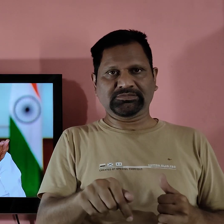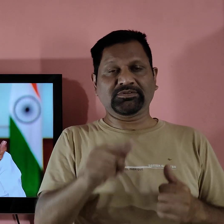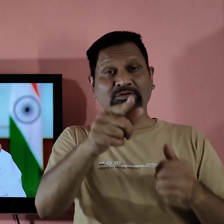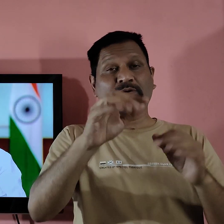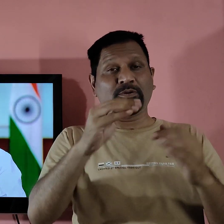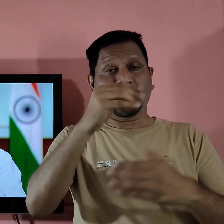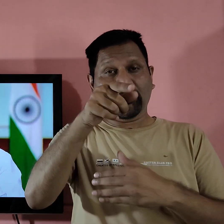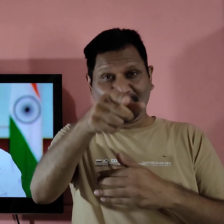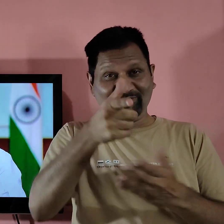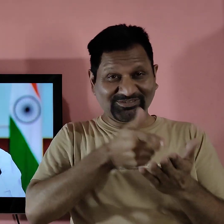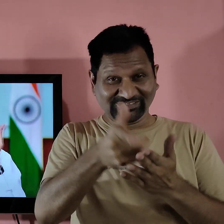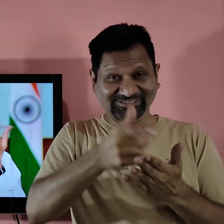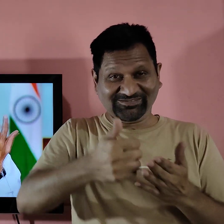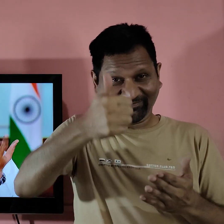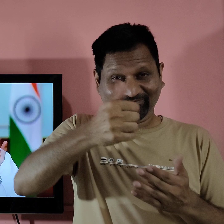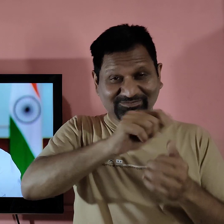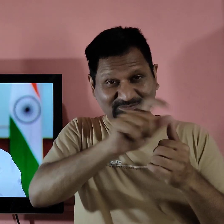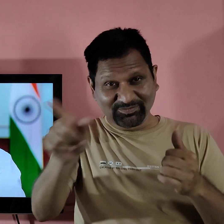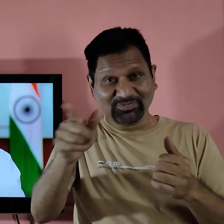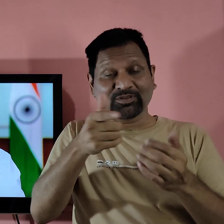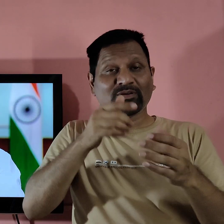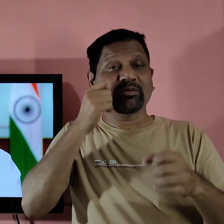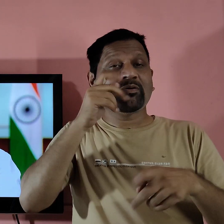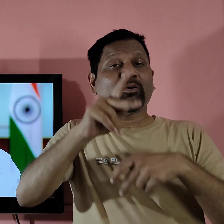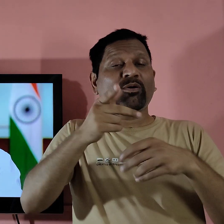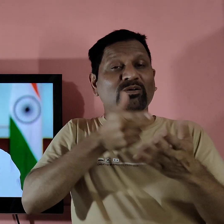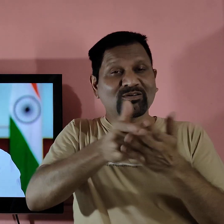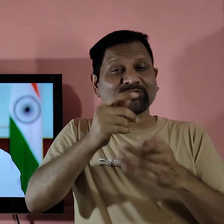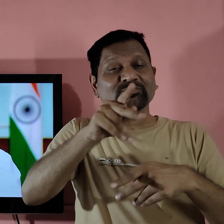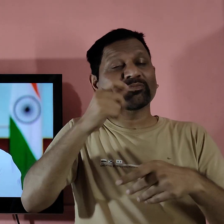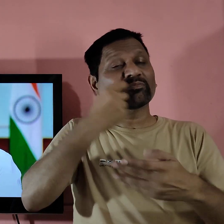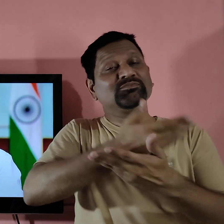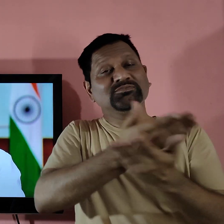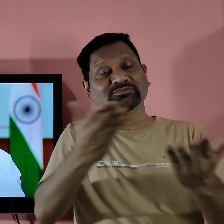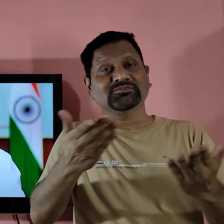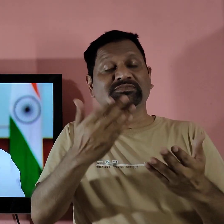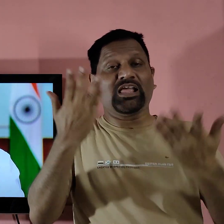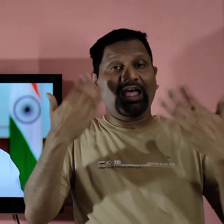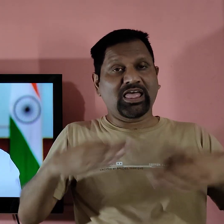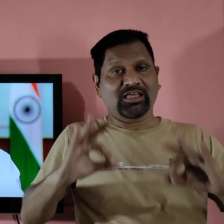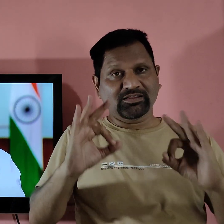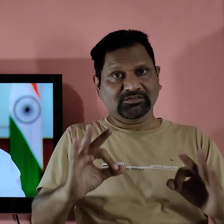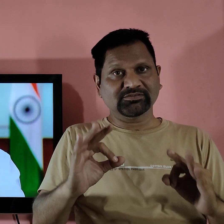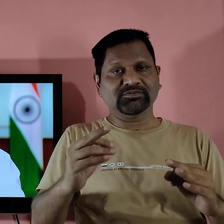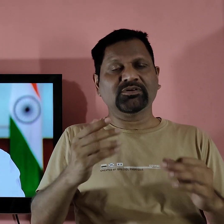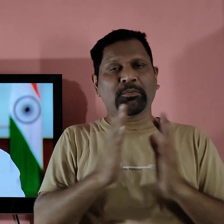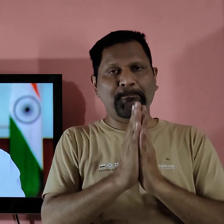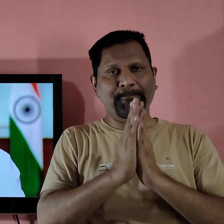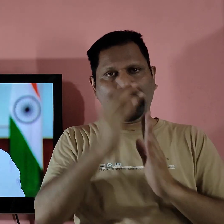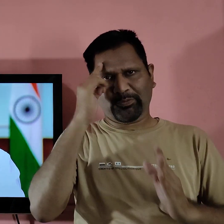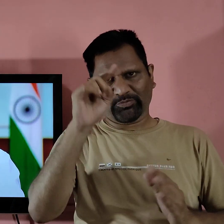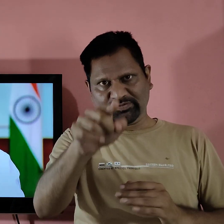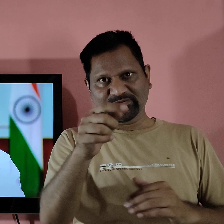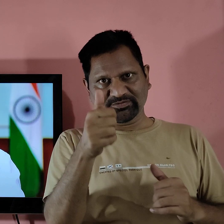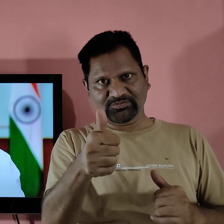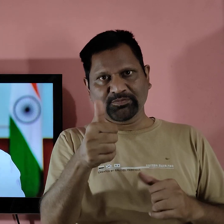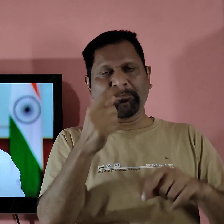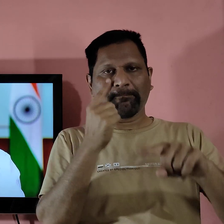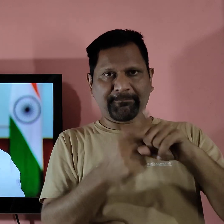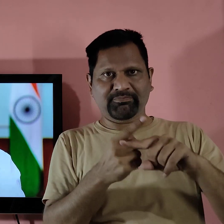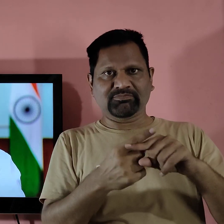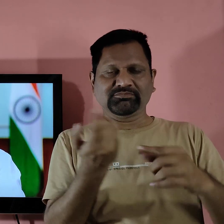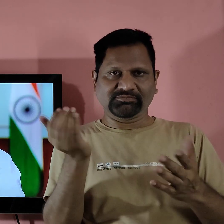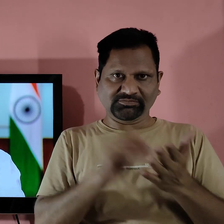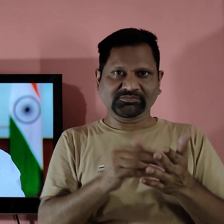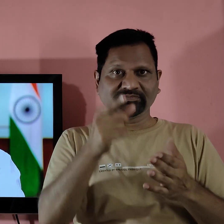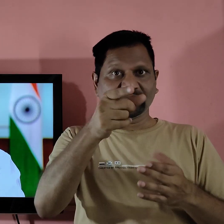आपके परिवारजनों के, आपके गांव के नागरिकों के बेहतर स्वास्थ्य की कामना करता हूं। और फिर से एक